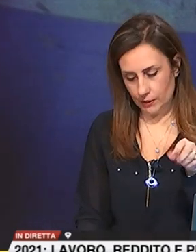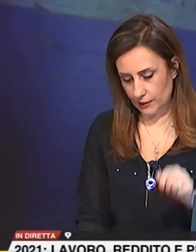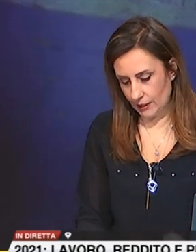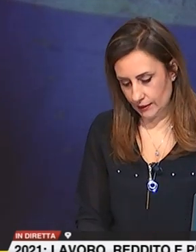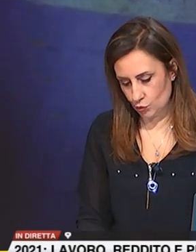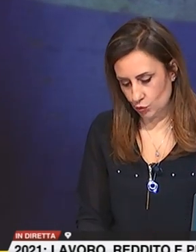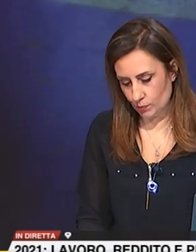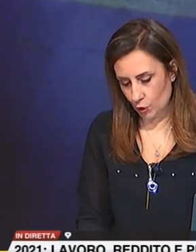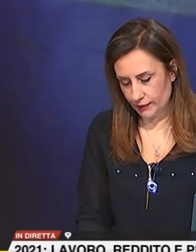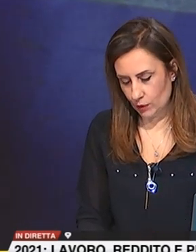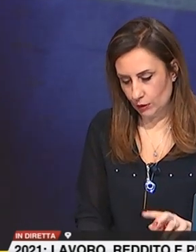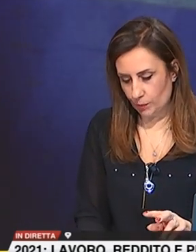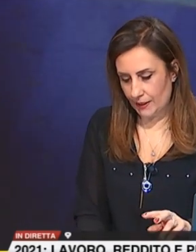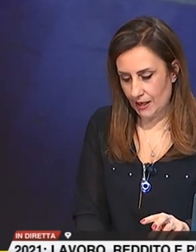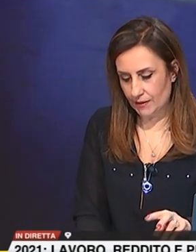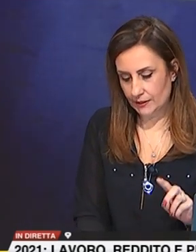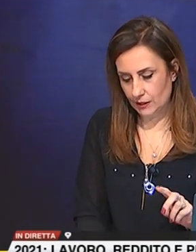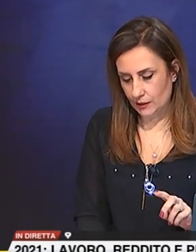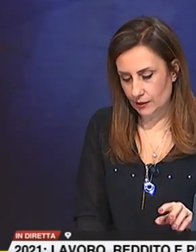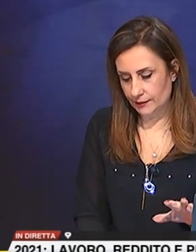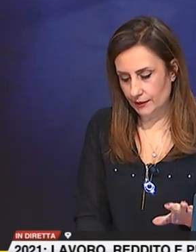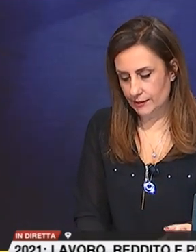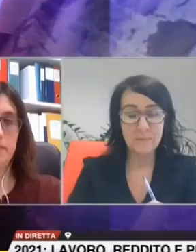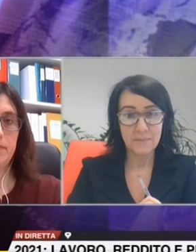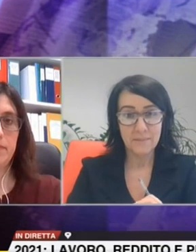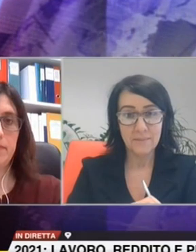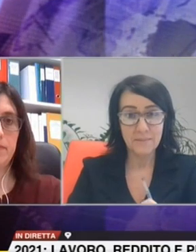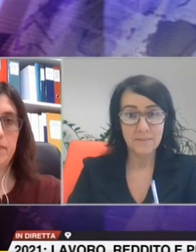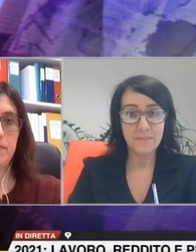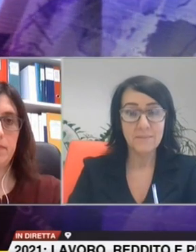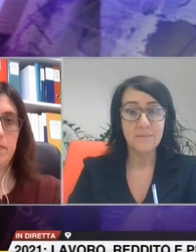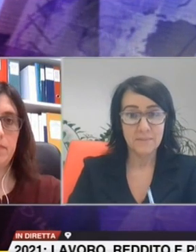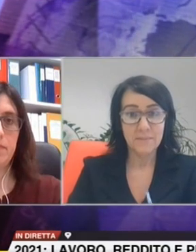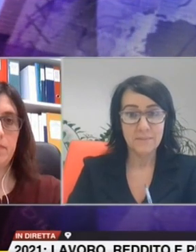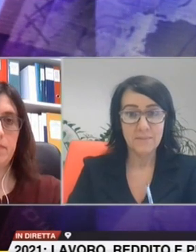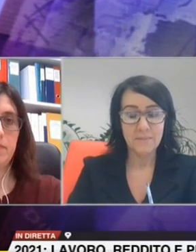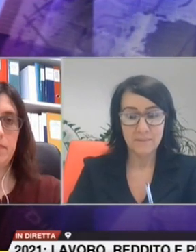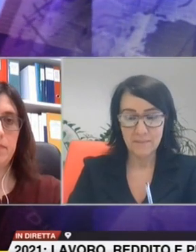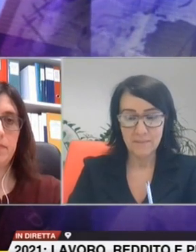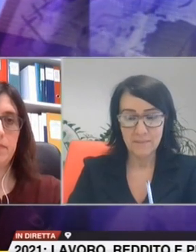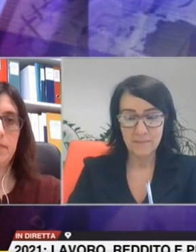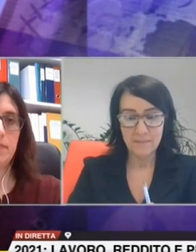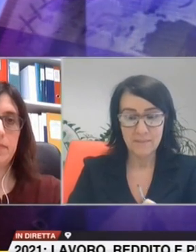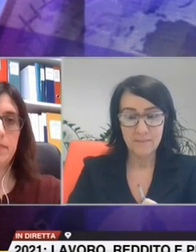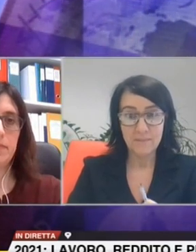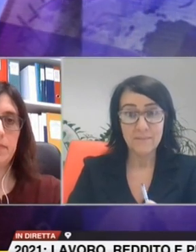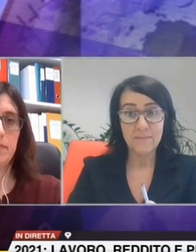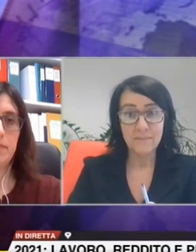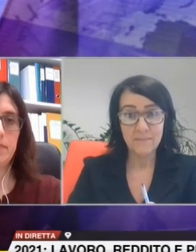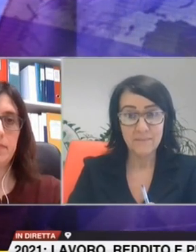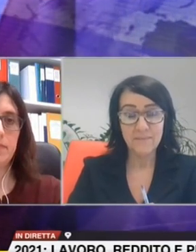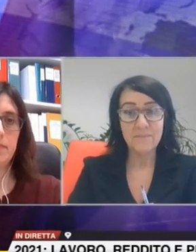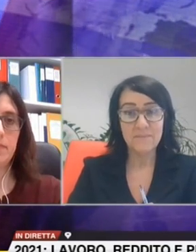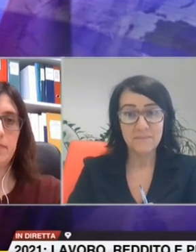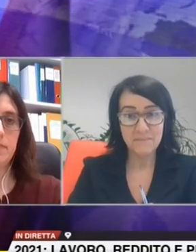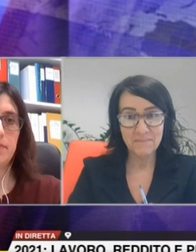poi anche su Monica quando parlava dell'ISE, perché la gente continua a chiedere: ma cosa bisogna portare,